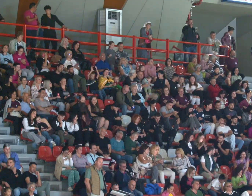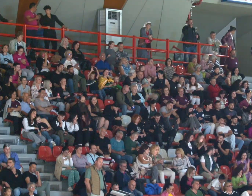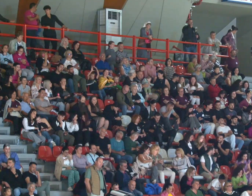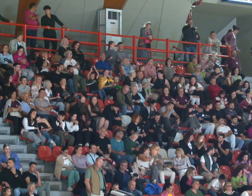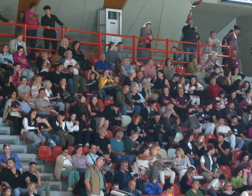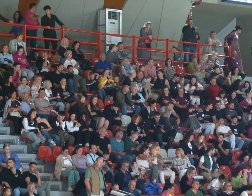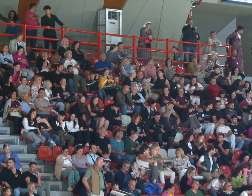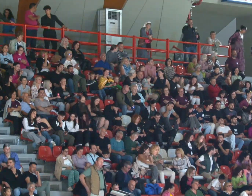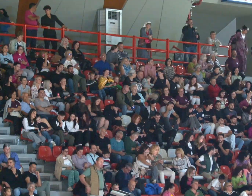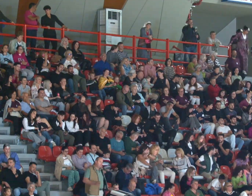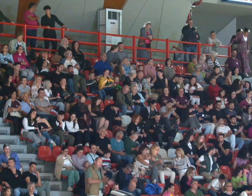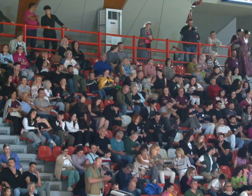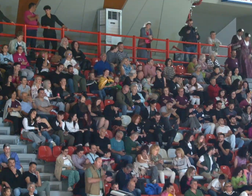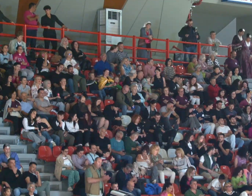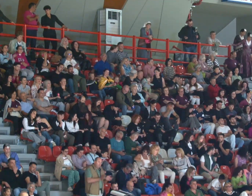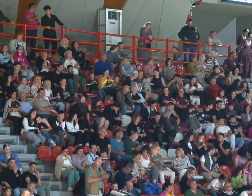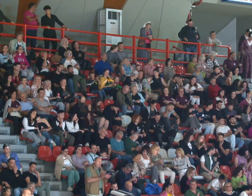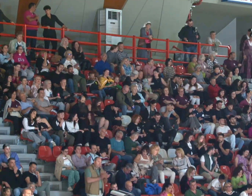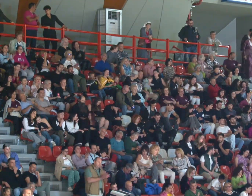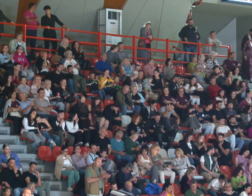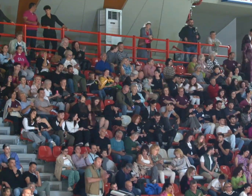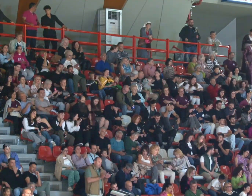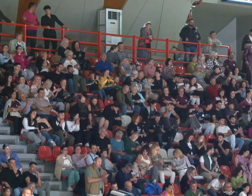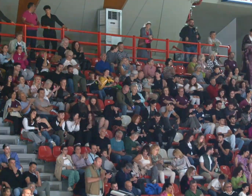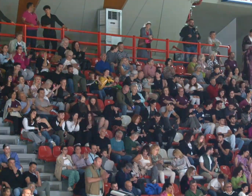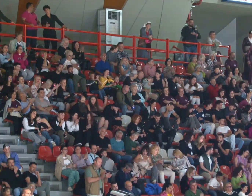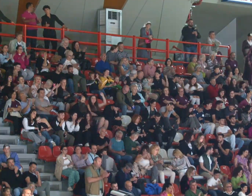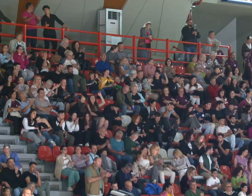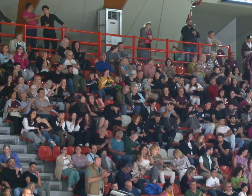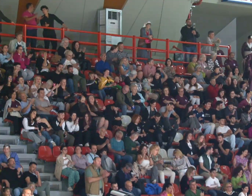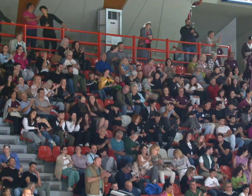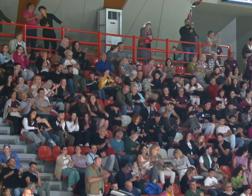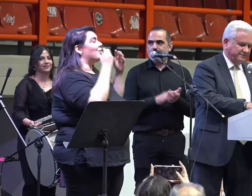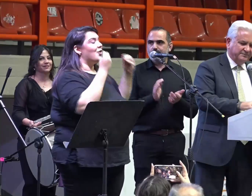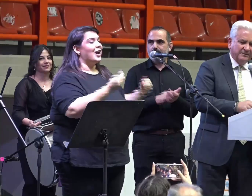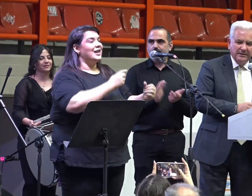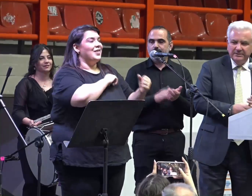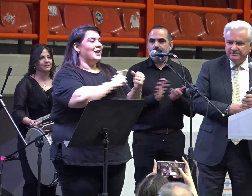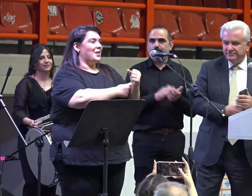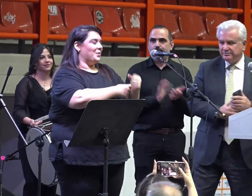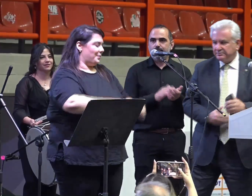μου έγινε. Να είστε καλά, καλή συνέχεια, μπράβο σε όλους, καλή δύναμη το αποτέλεσμα.